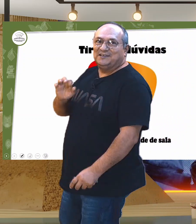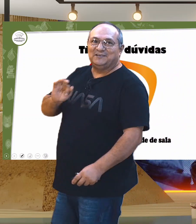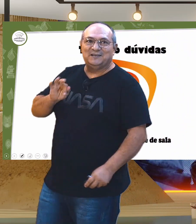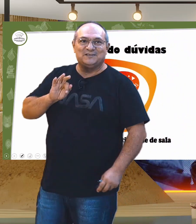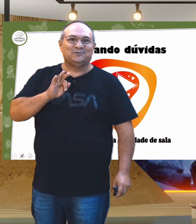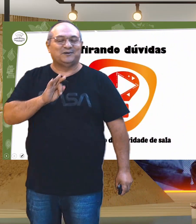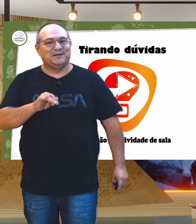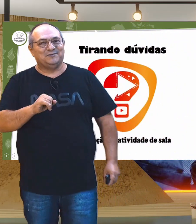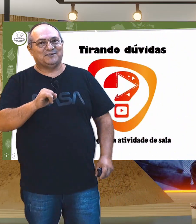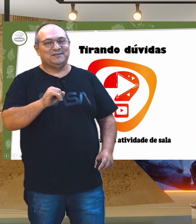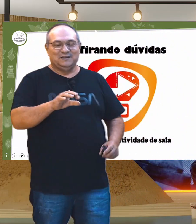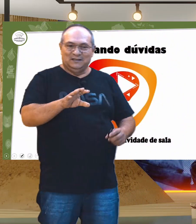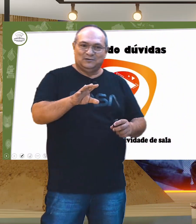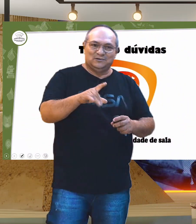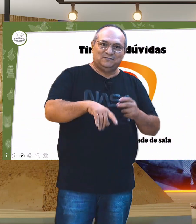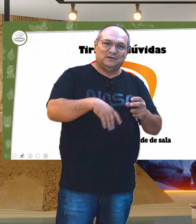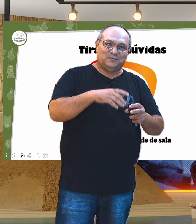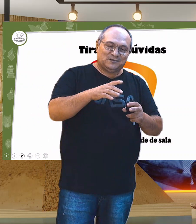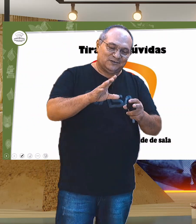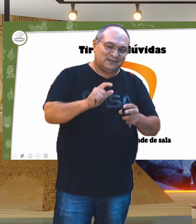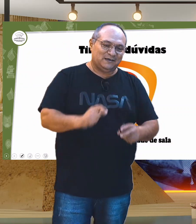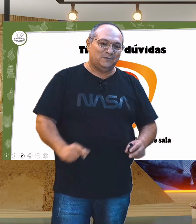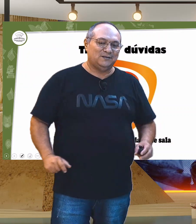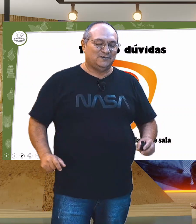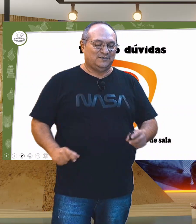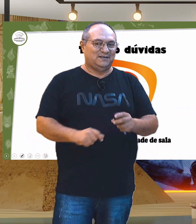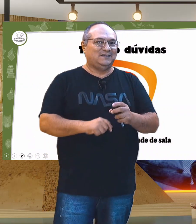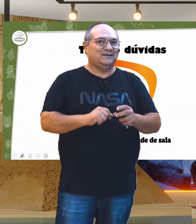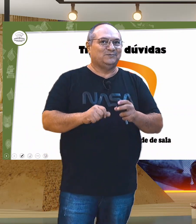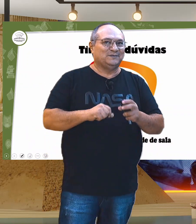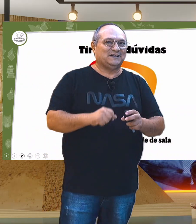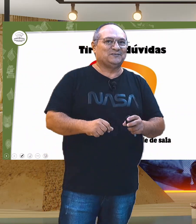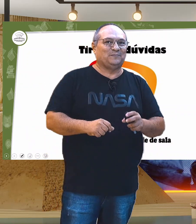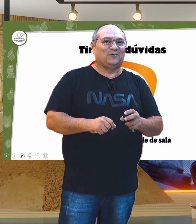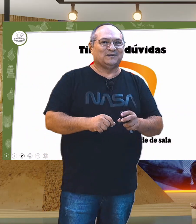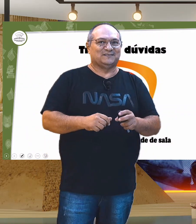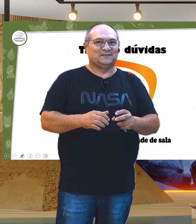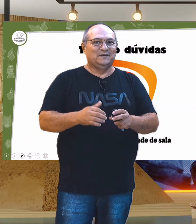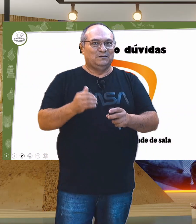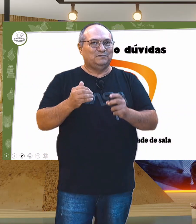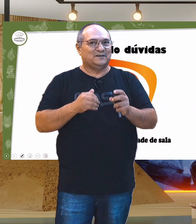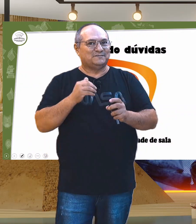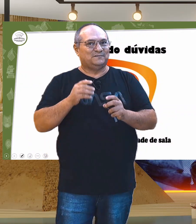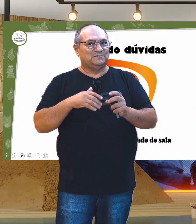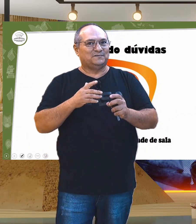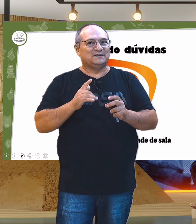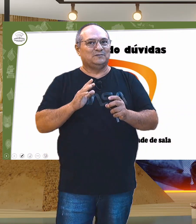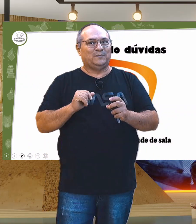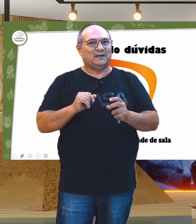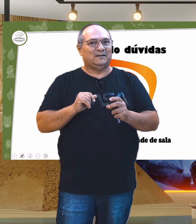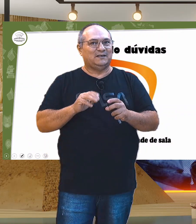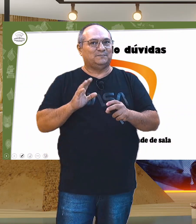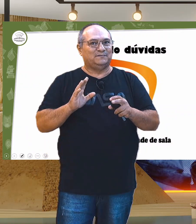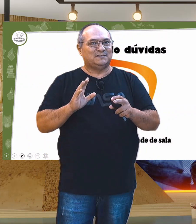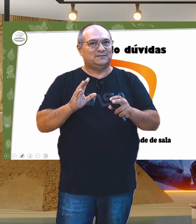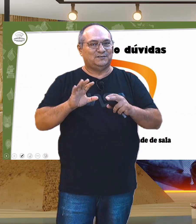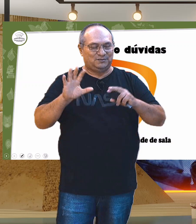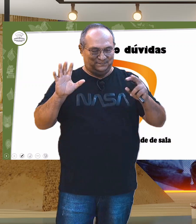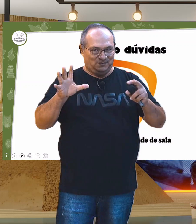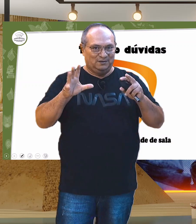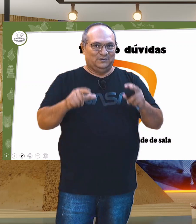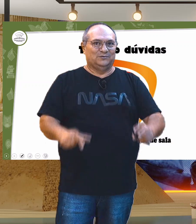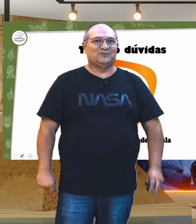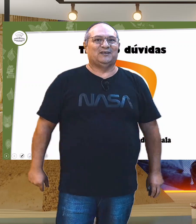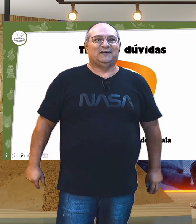Com certeza, eu creio. Inclusive, tem pessoas já até mandando aí, né, algumas respostas. Vamos fazer um paralelo para ver se a